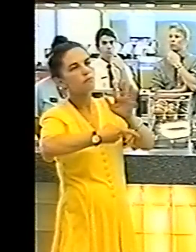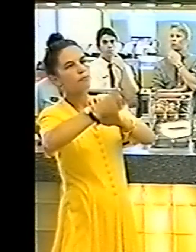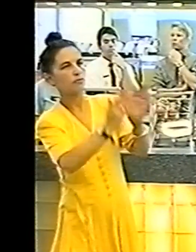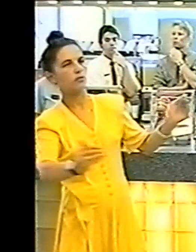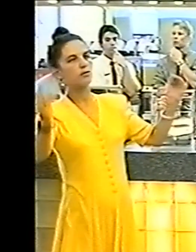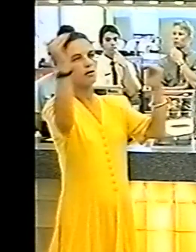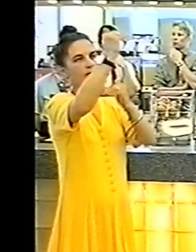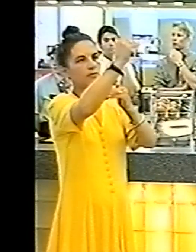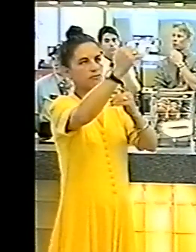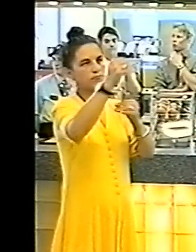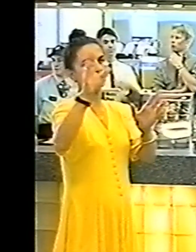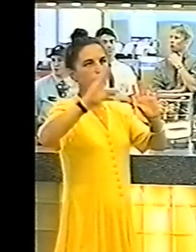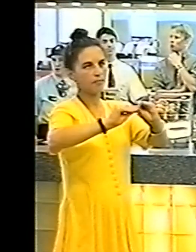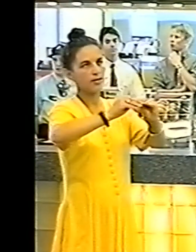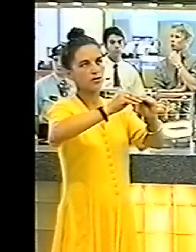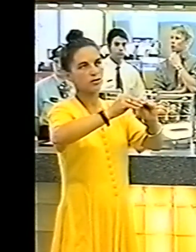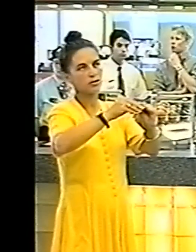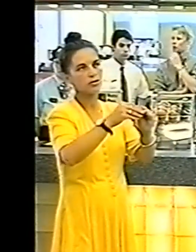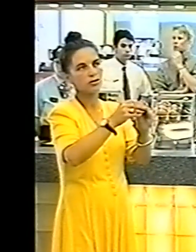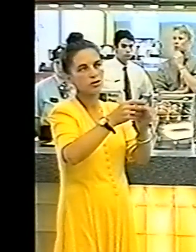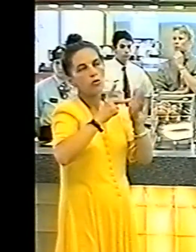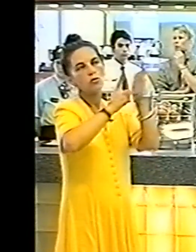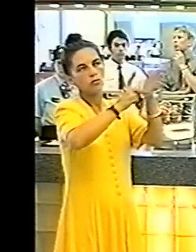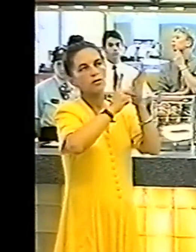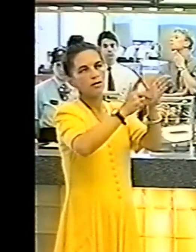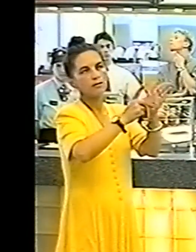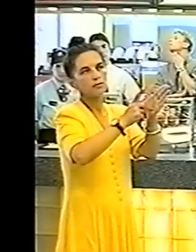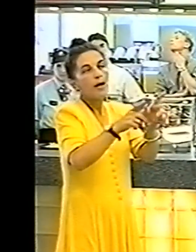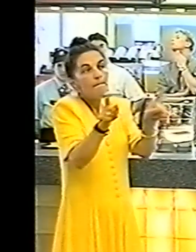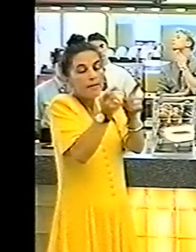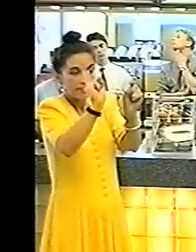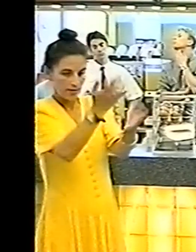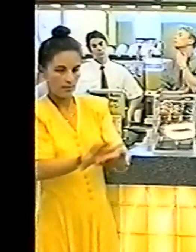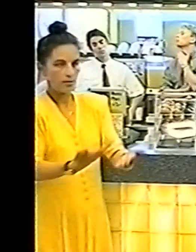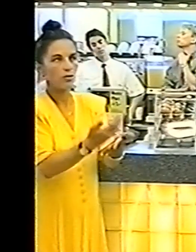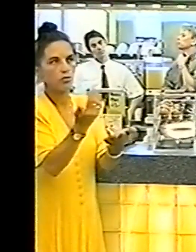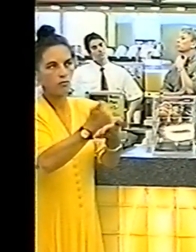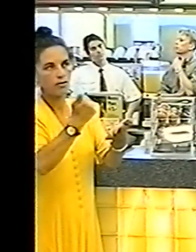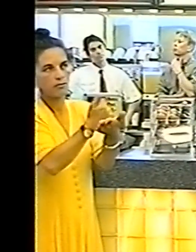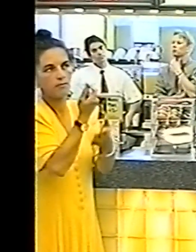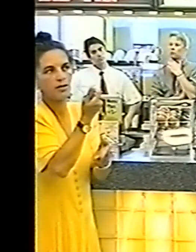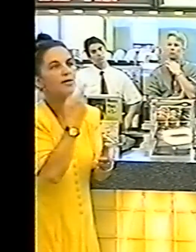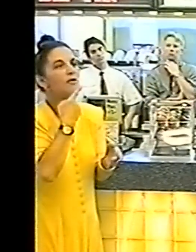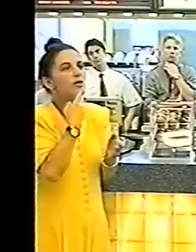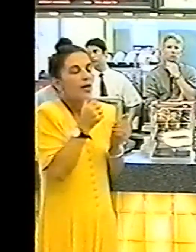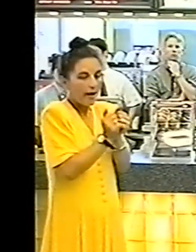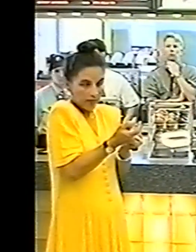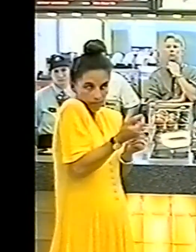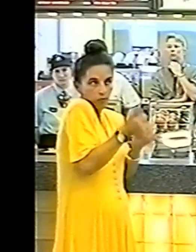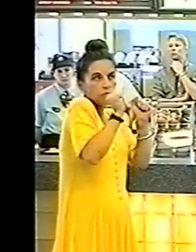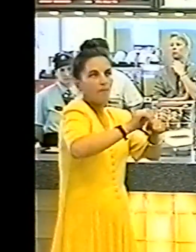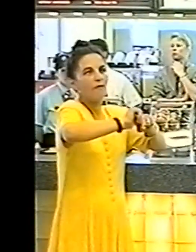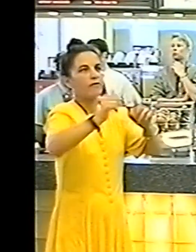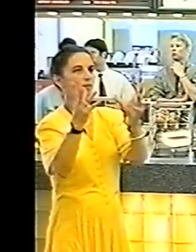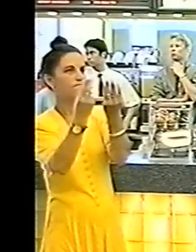Suisse, malgré les conditions précaires. Ça veut dire qu'avec peu, on peut faire beaucoup. Mais avec beaucoup, on